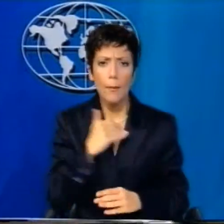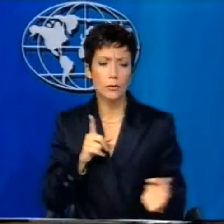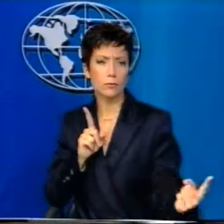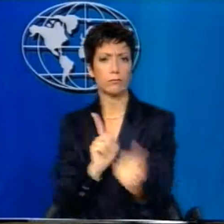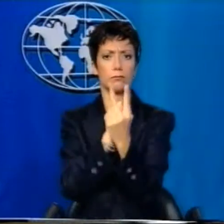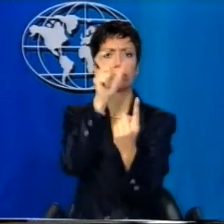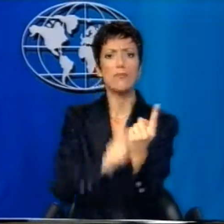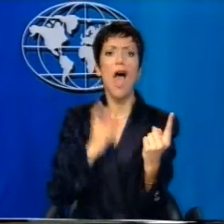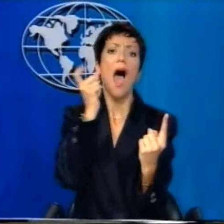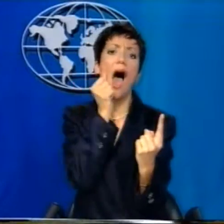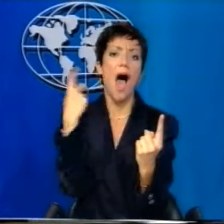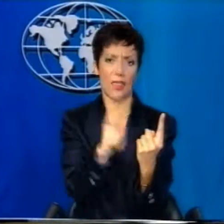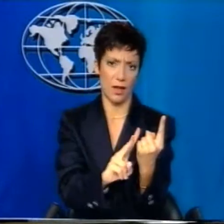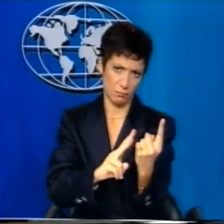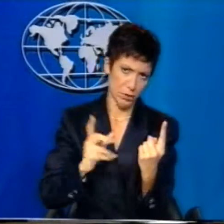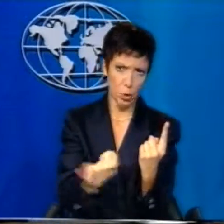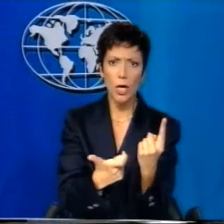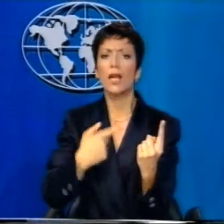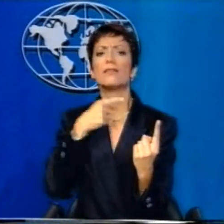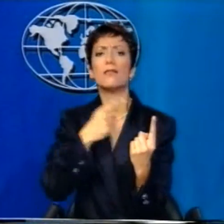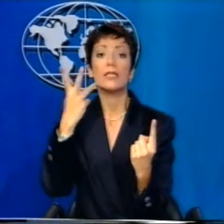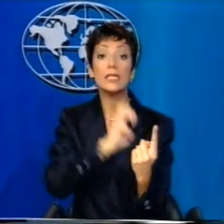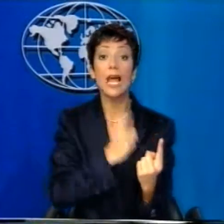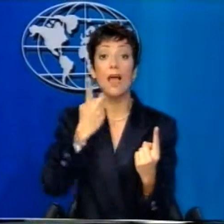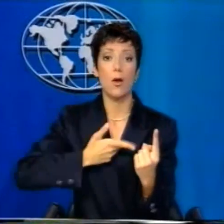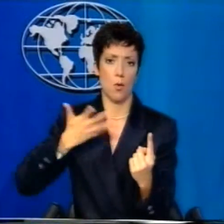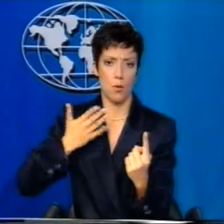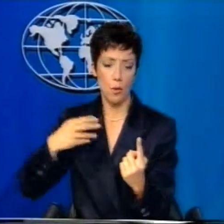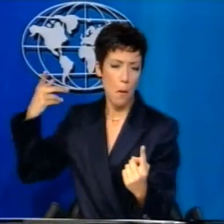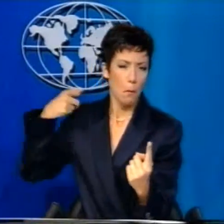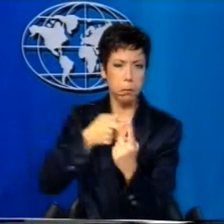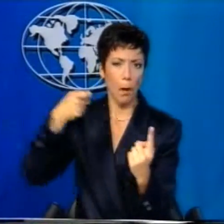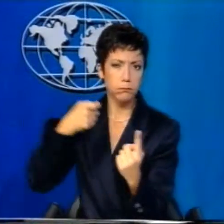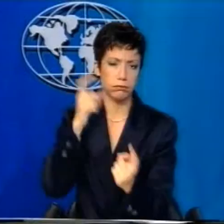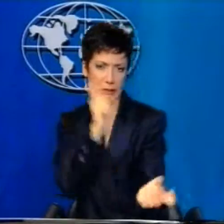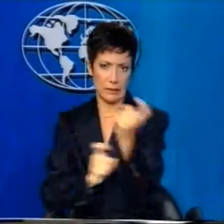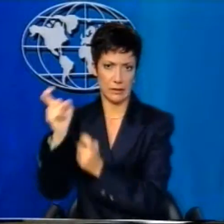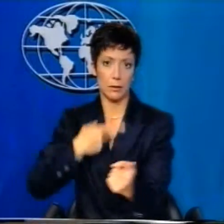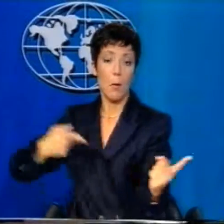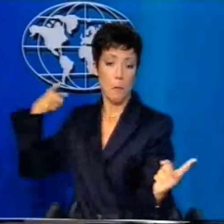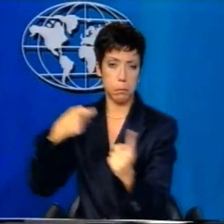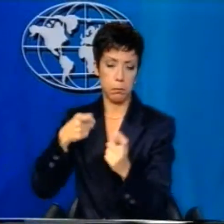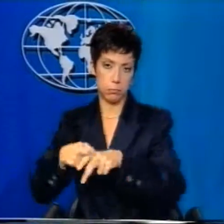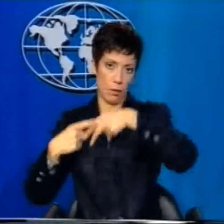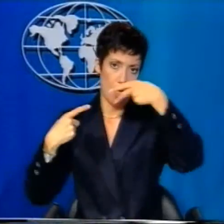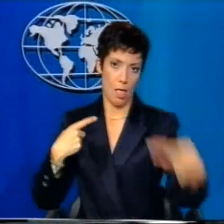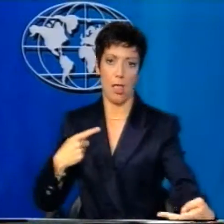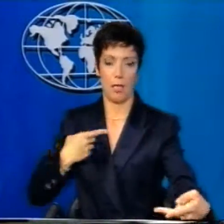31 ετών, και κατά τη διάρκεια της συμπλοκής τον τραυμάτισαν θανάσιμα με αιχμηρό αντικείμενο.